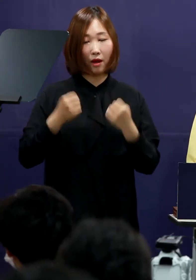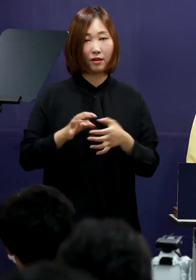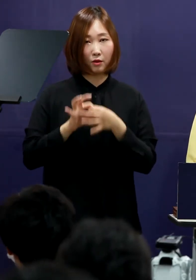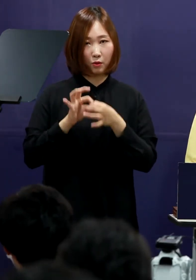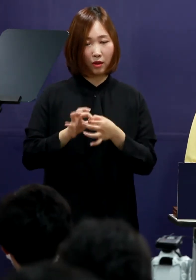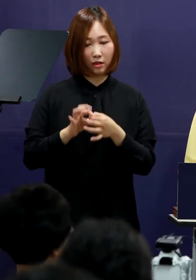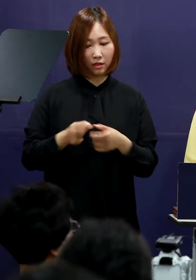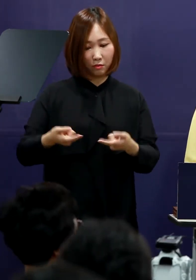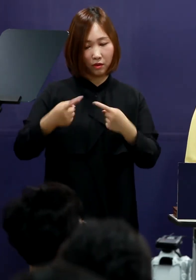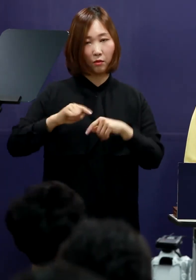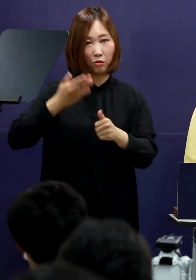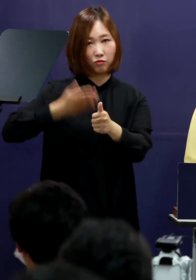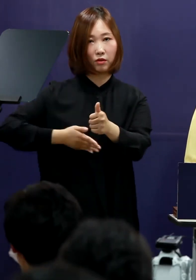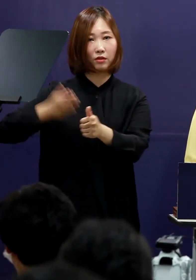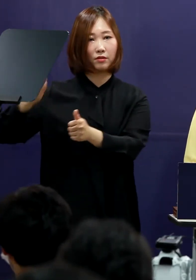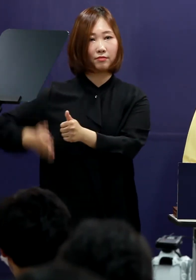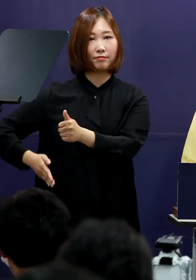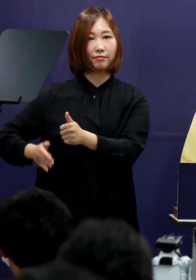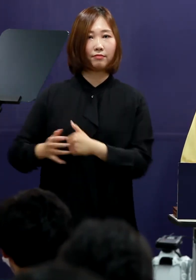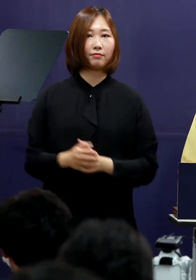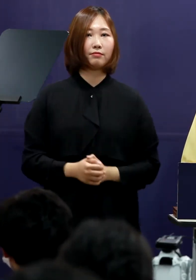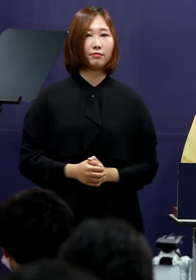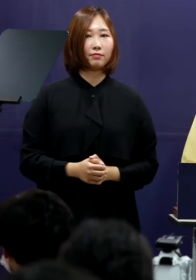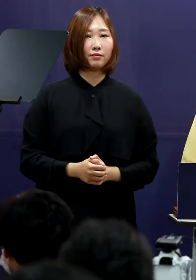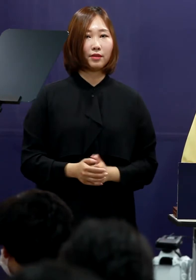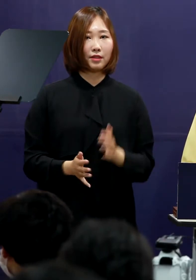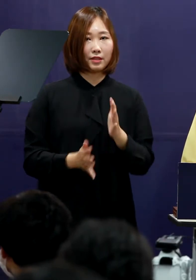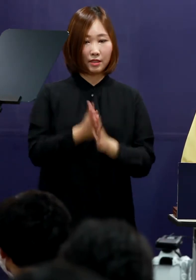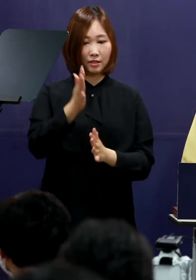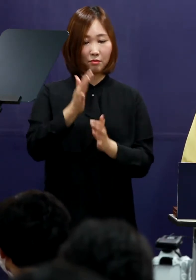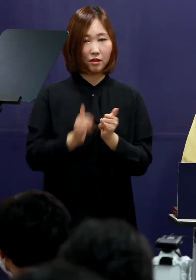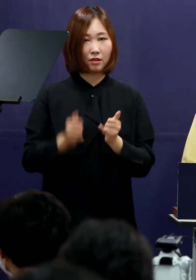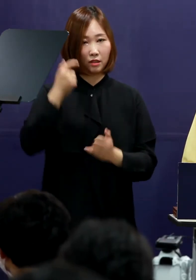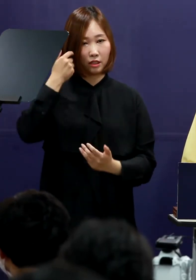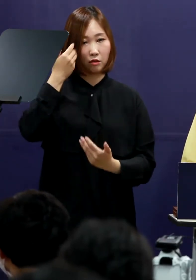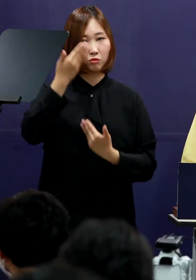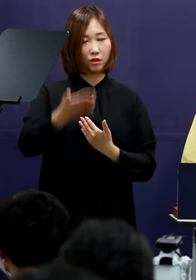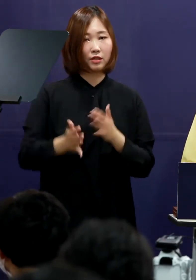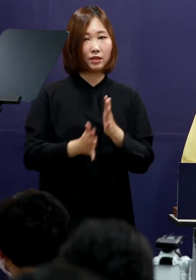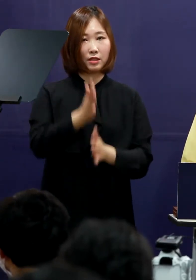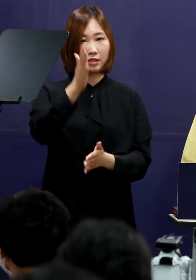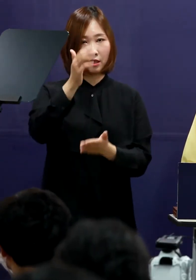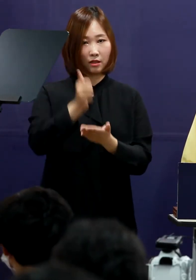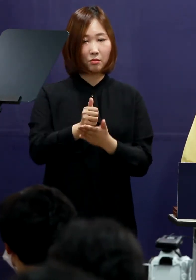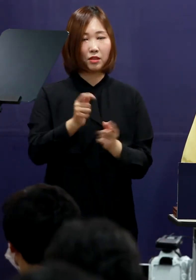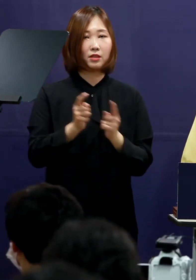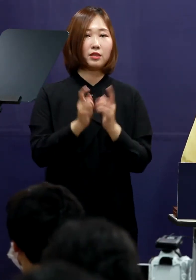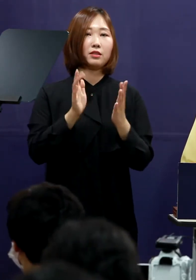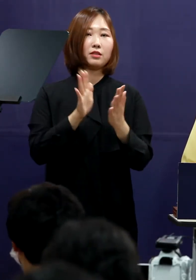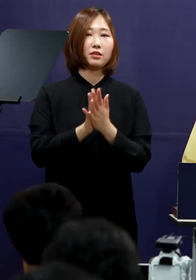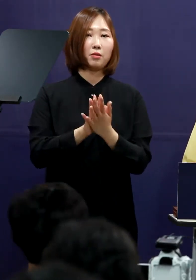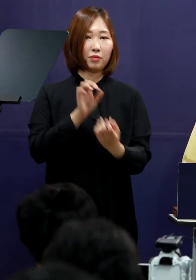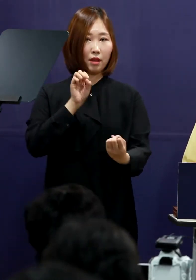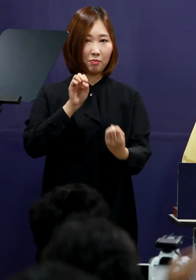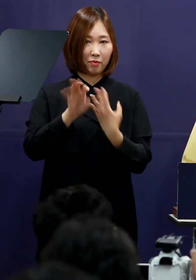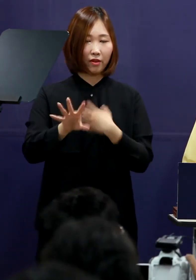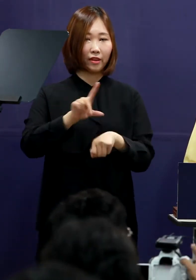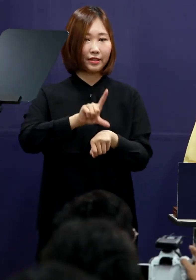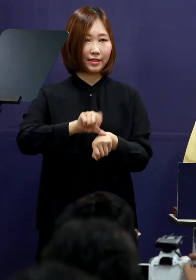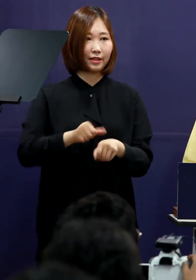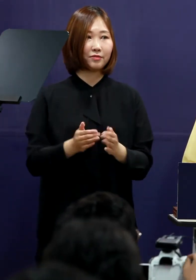하겠습니다. 네, 이어서 시민들의 질문에 시장님이 직접 답변하는 신문시답을 진행하고